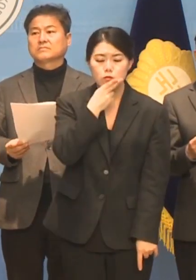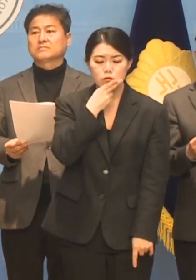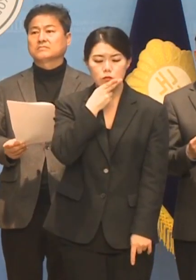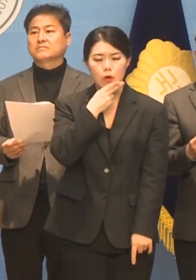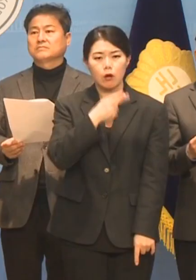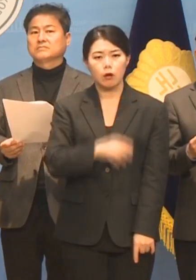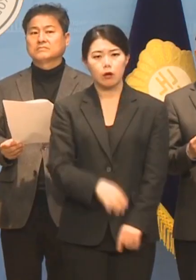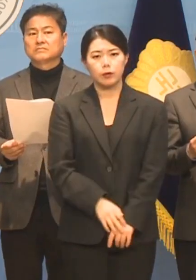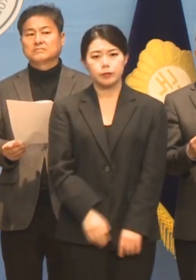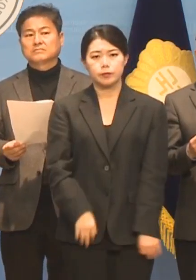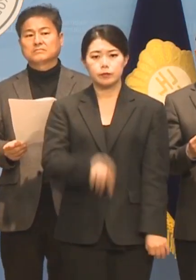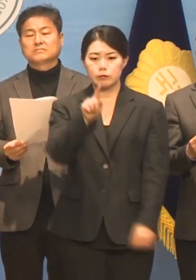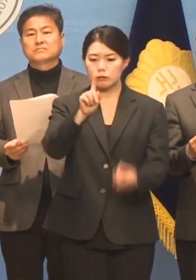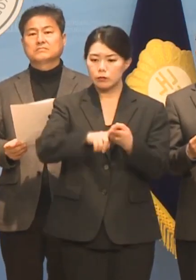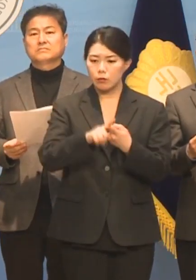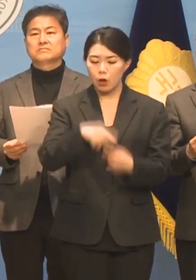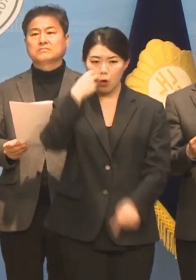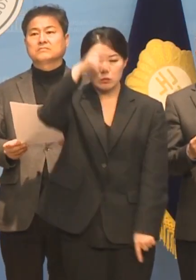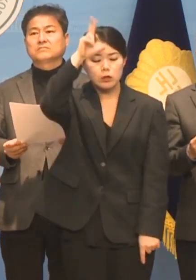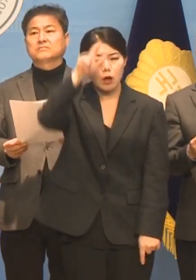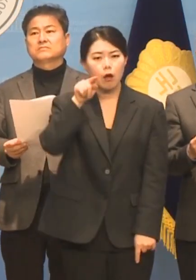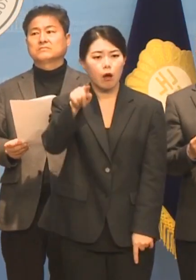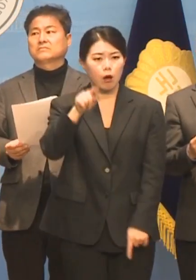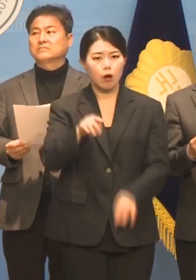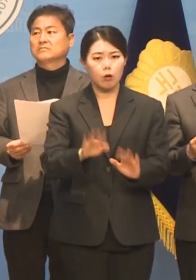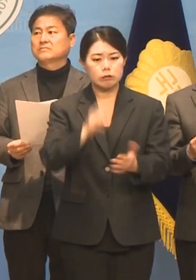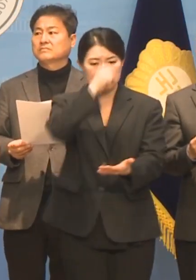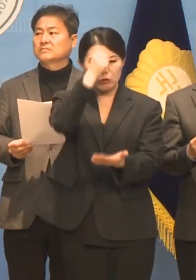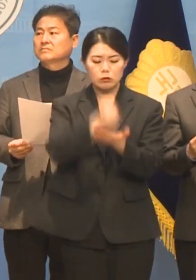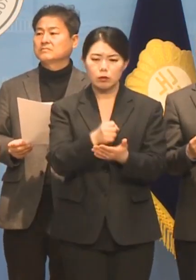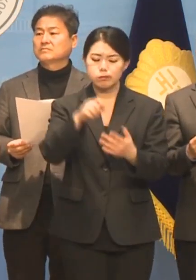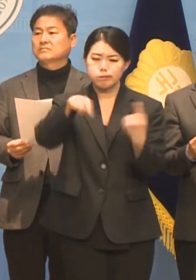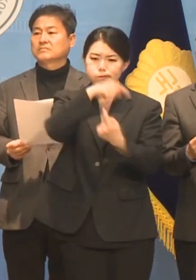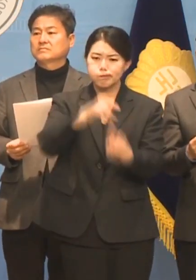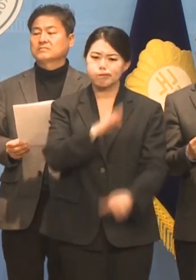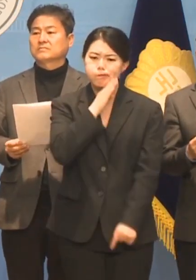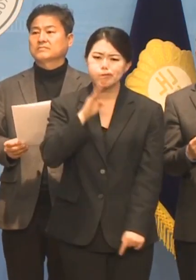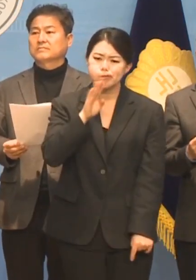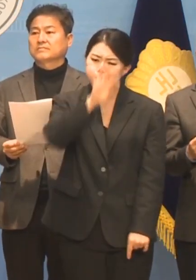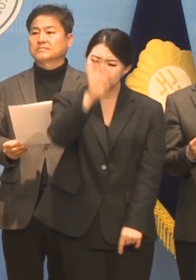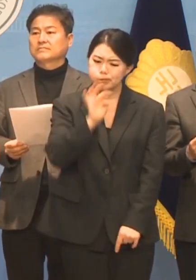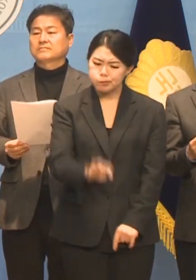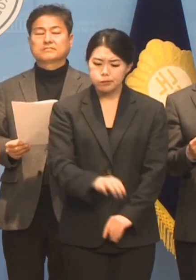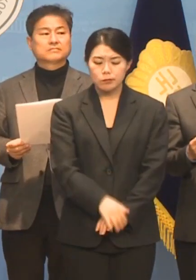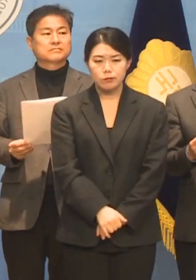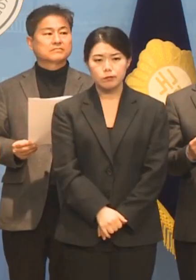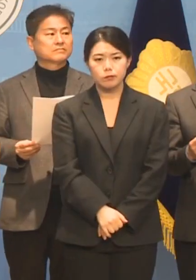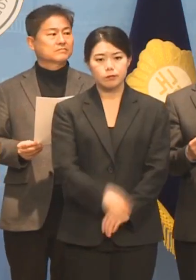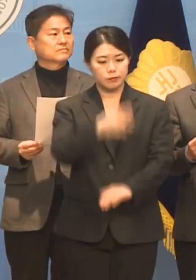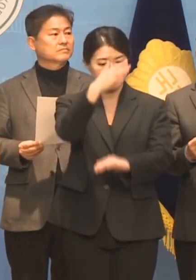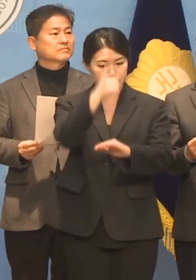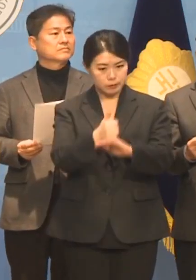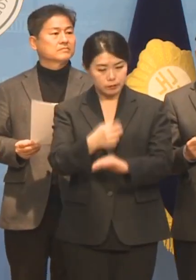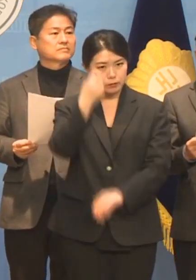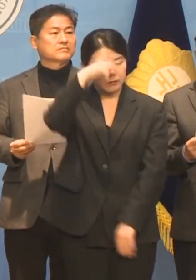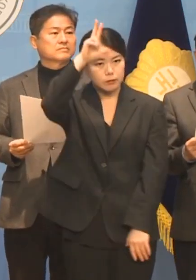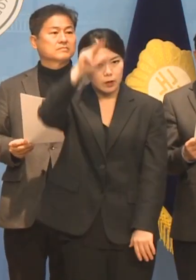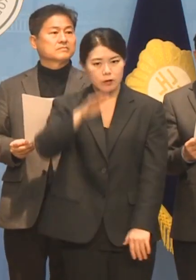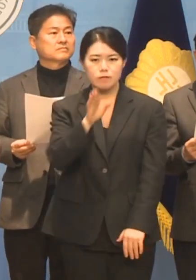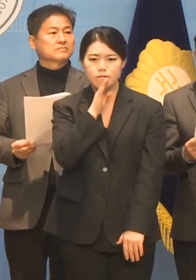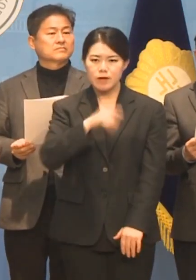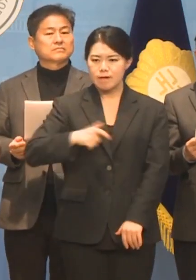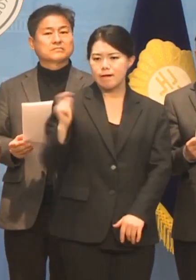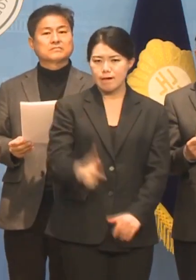진행하지 않는 검찰을 두고 누가 검찰을 정상적인 기관으로 생각하겠습니까? 마지막으로 검찰에